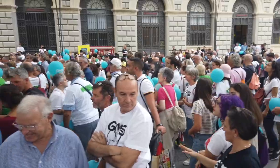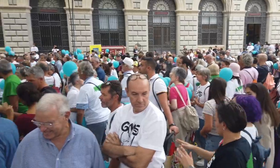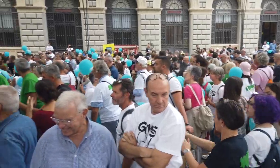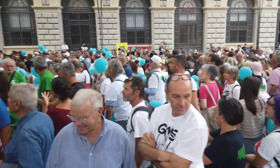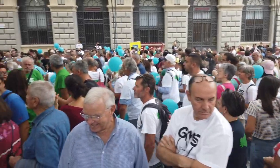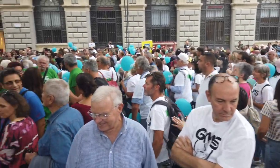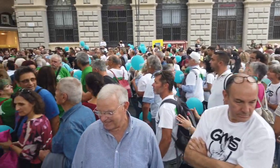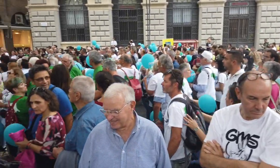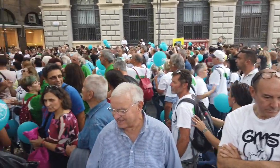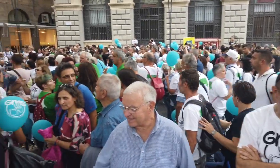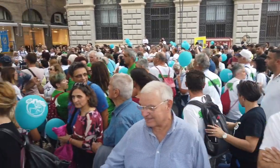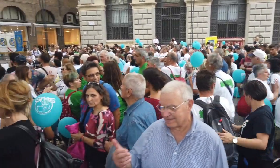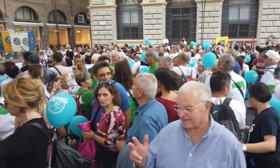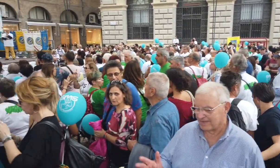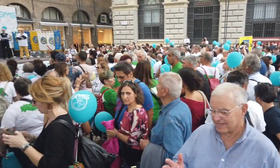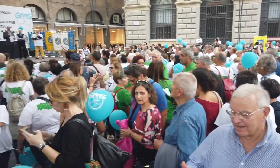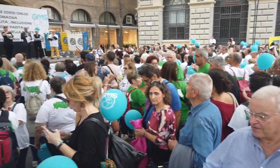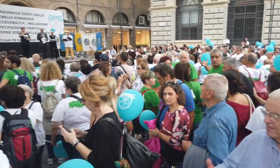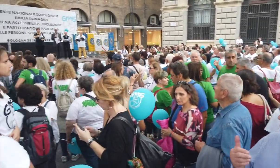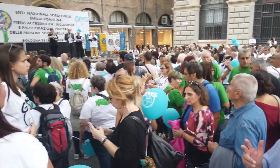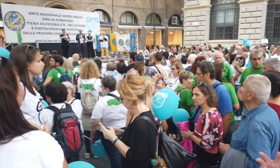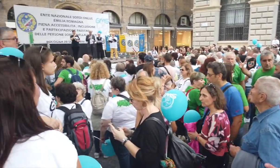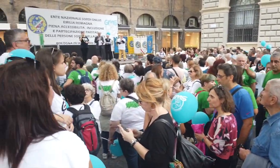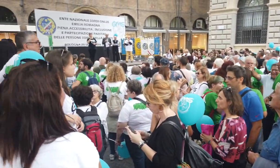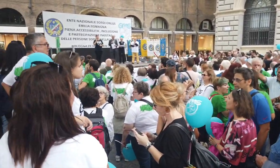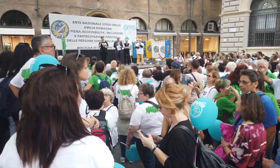Sarà creato cardinale da Papa Francesco.